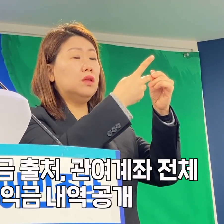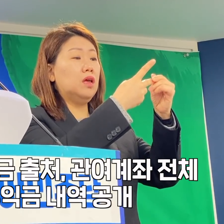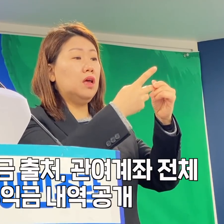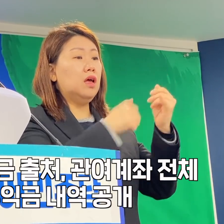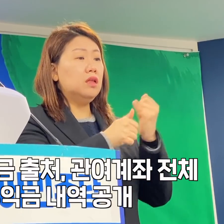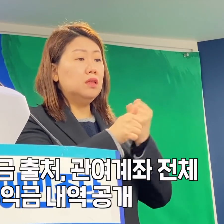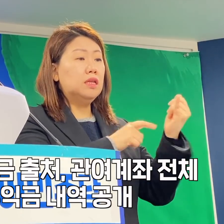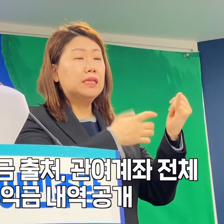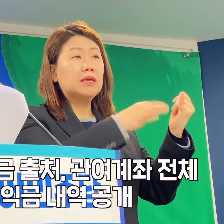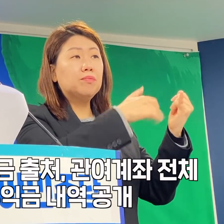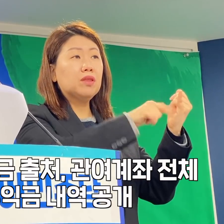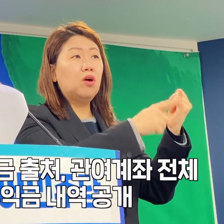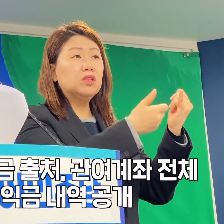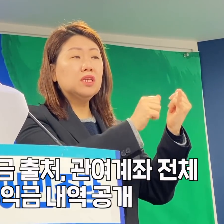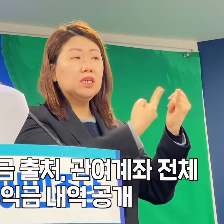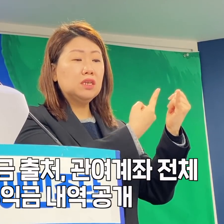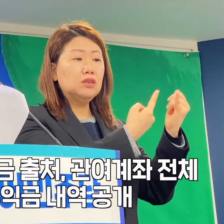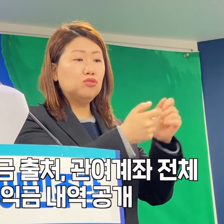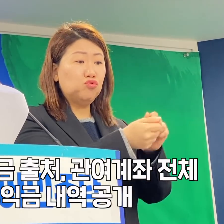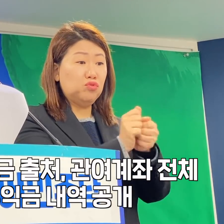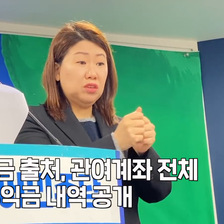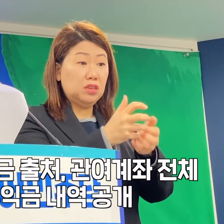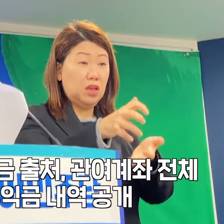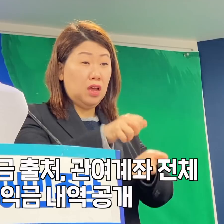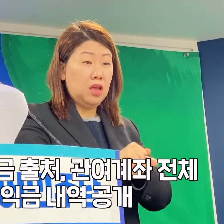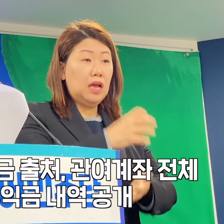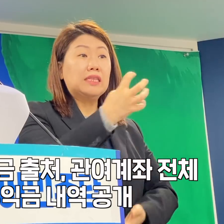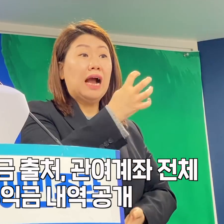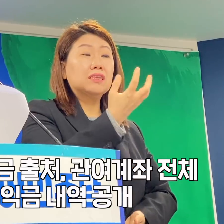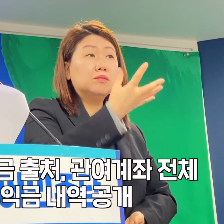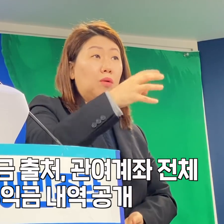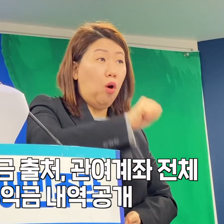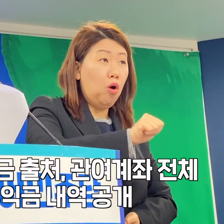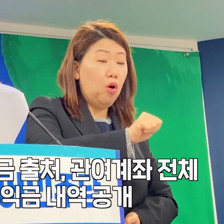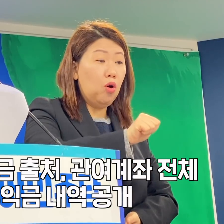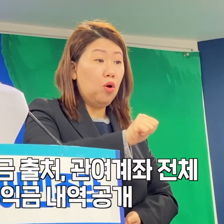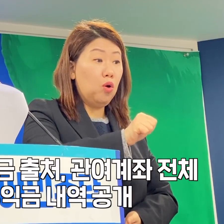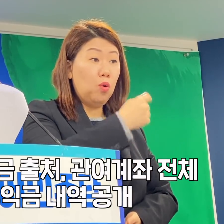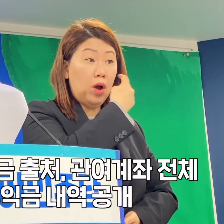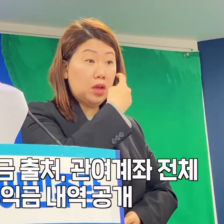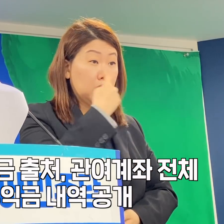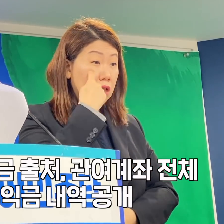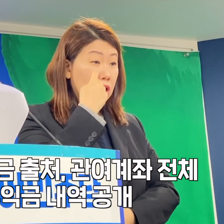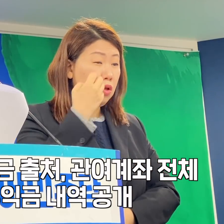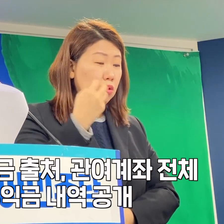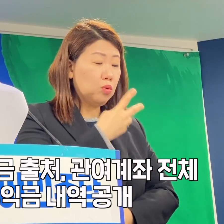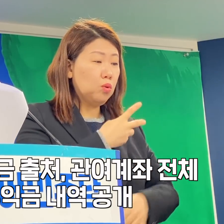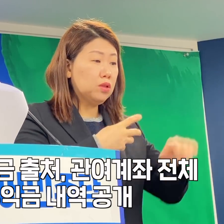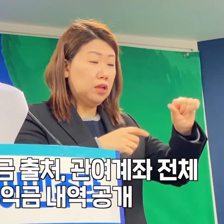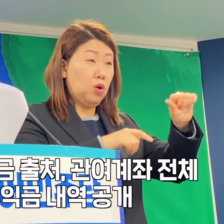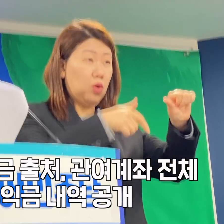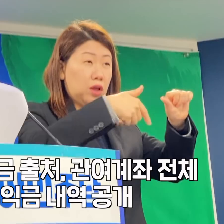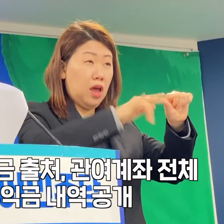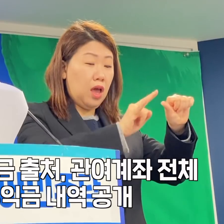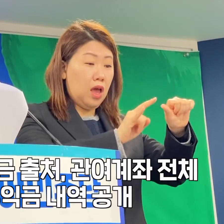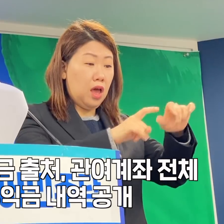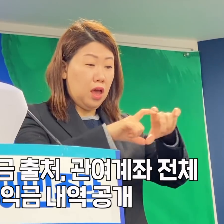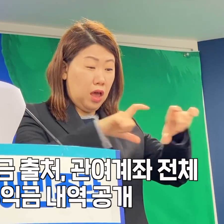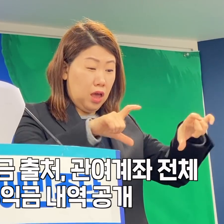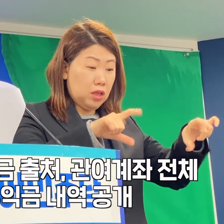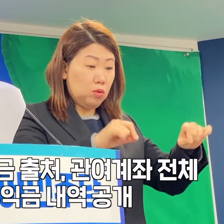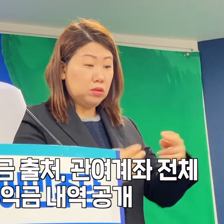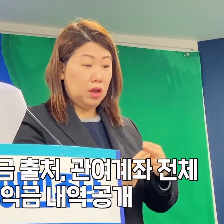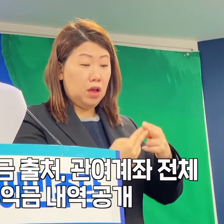김건희 씨 주식 매수 자금 40억 출처, 주가 조작 관여 계좌 5개의 전체 거래 내역